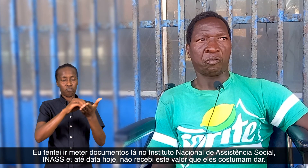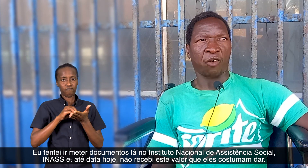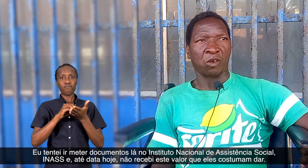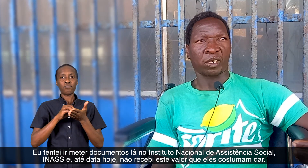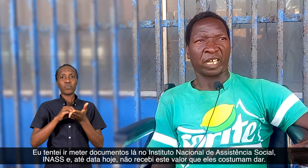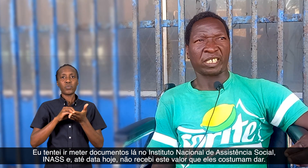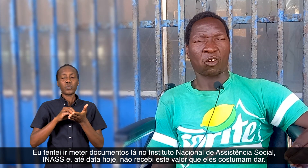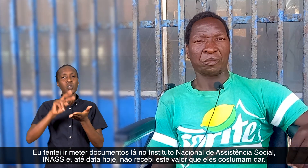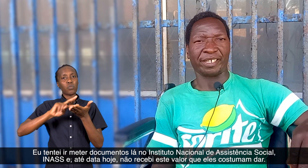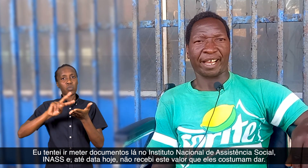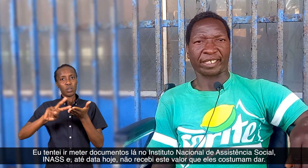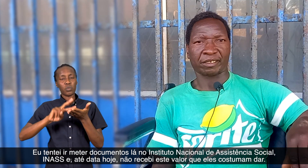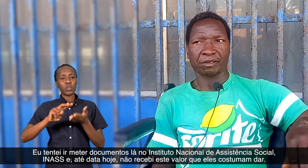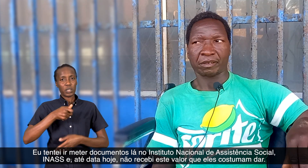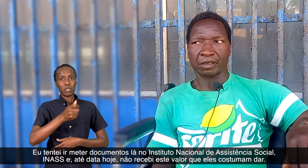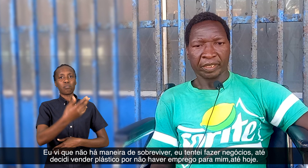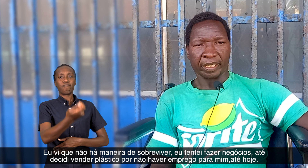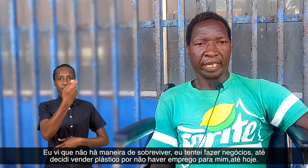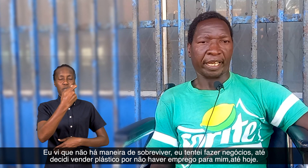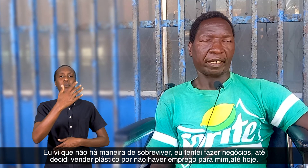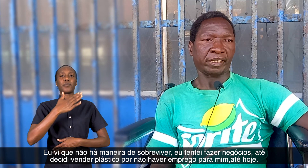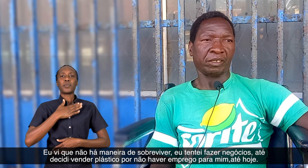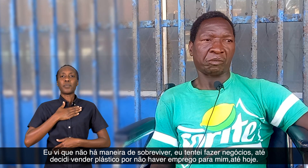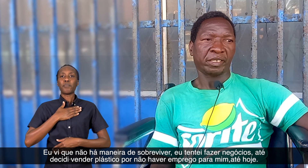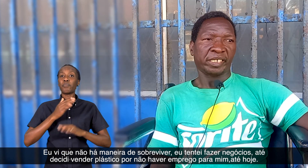esse valor que eles estão me dando.